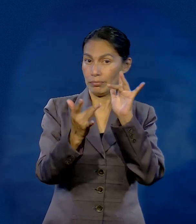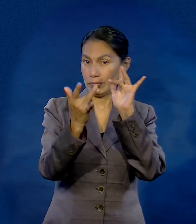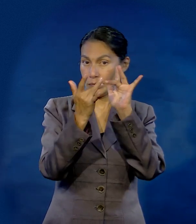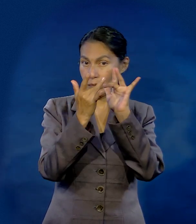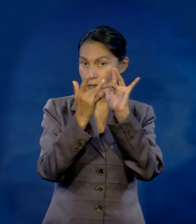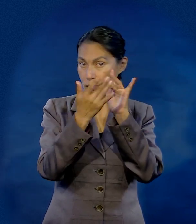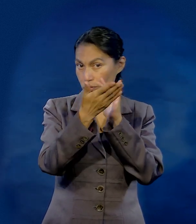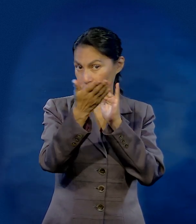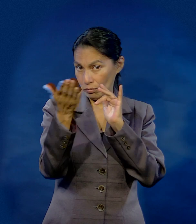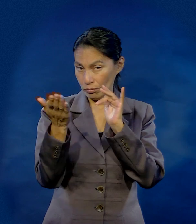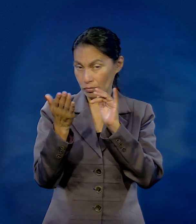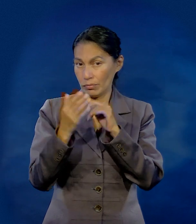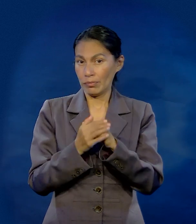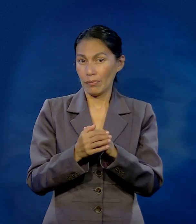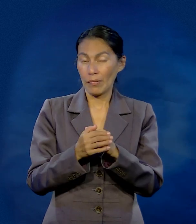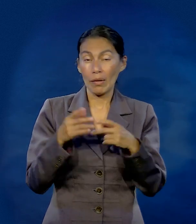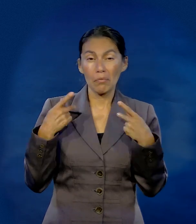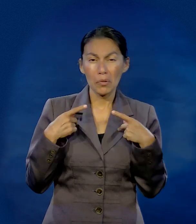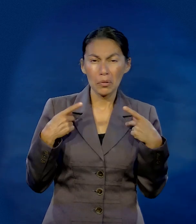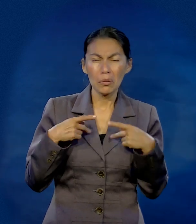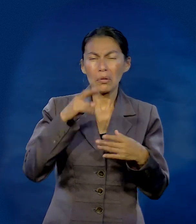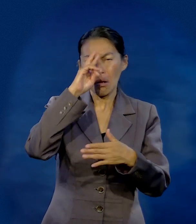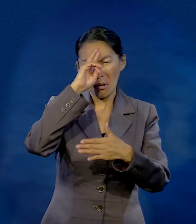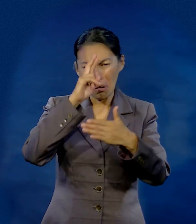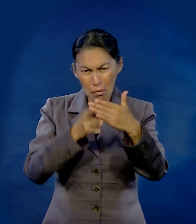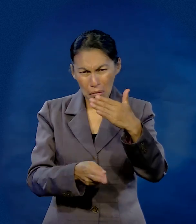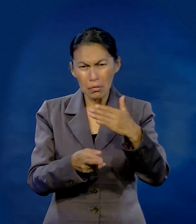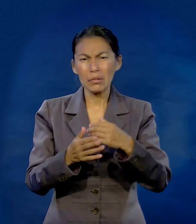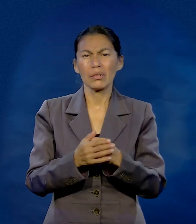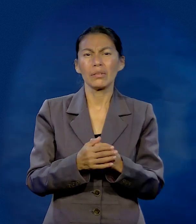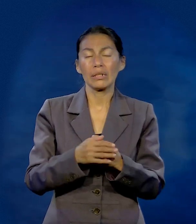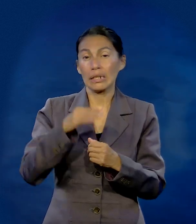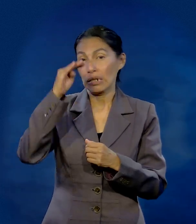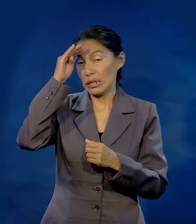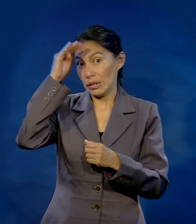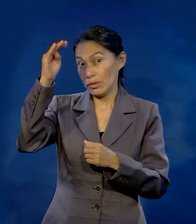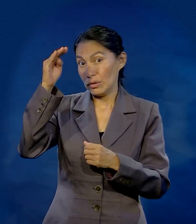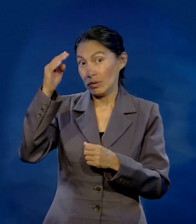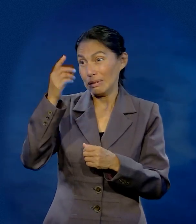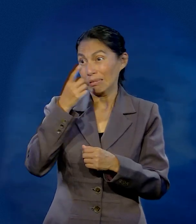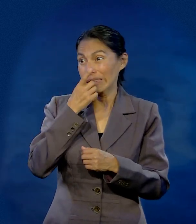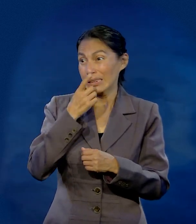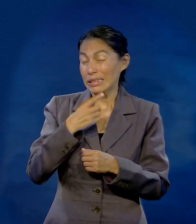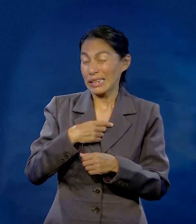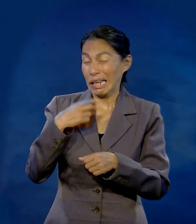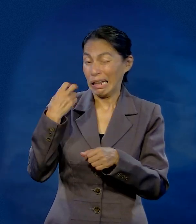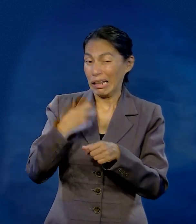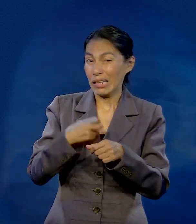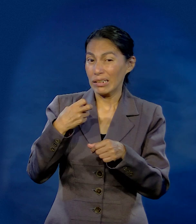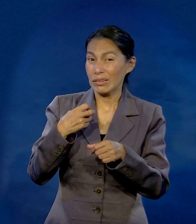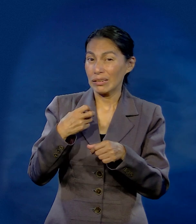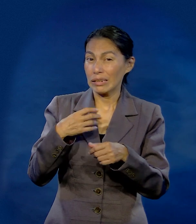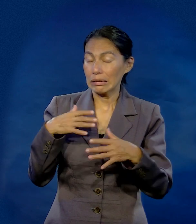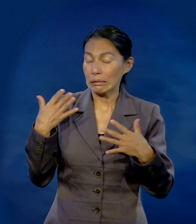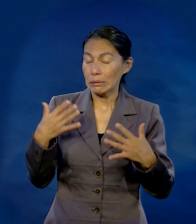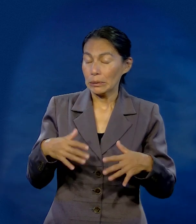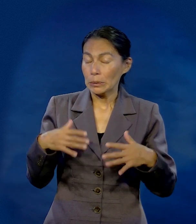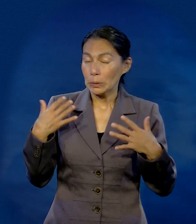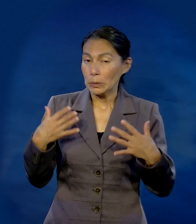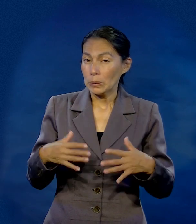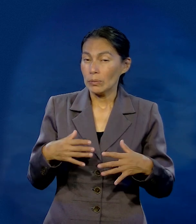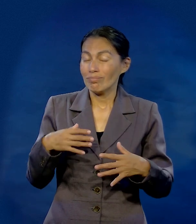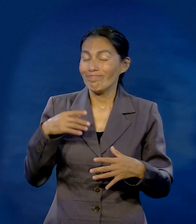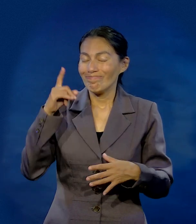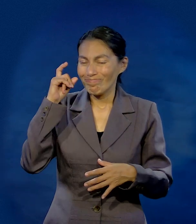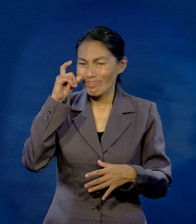es imitación para ti yo no veo eso yo veo otras cosas más profundas y a los ojos de Dios lo